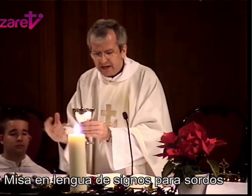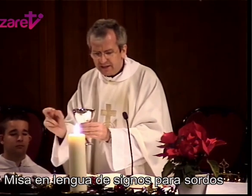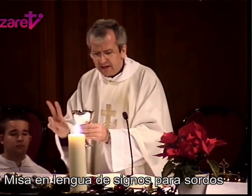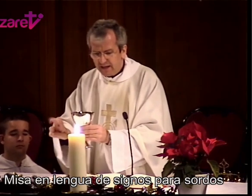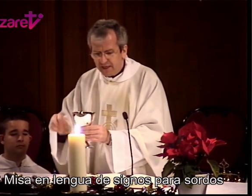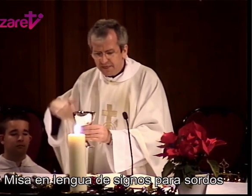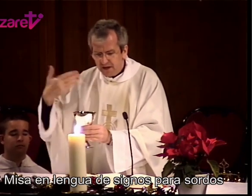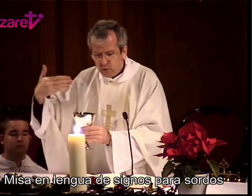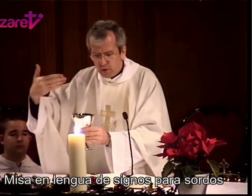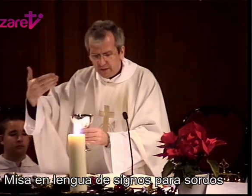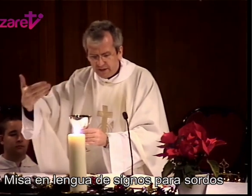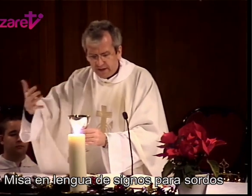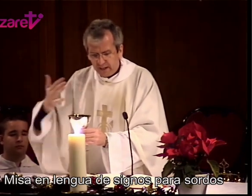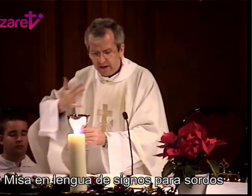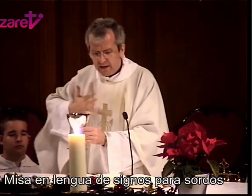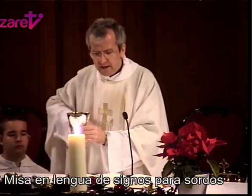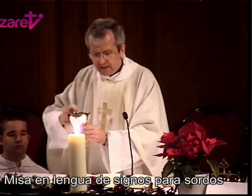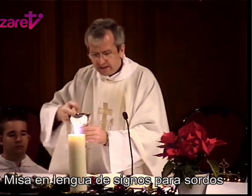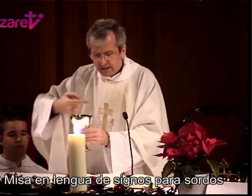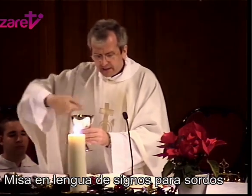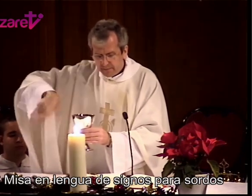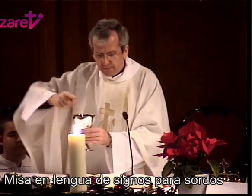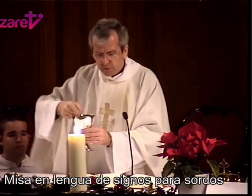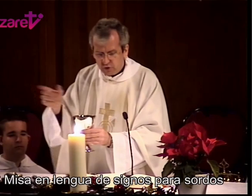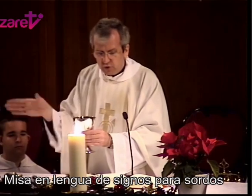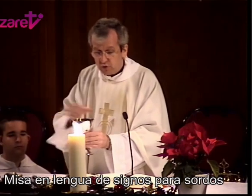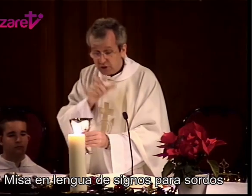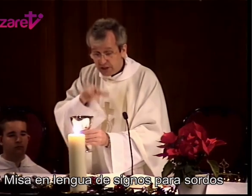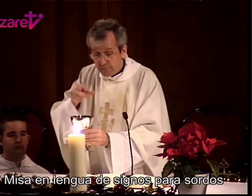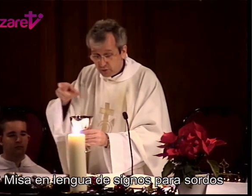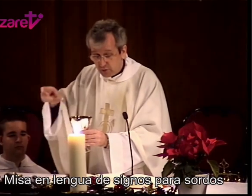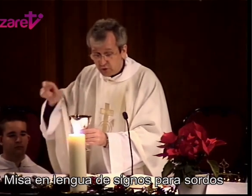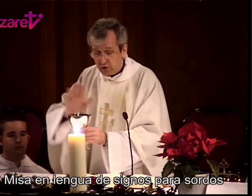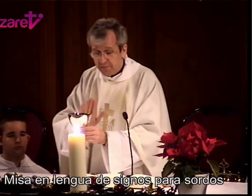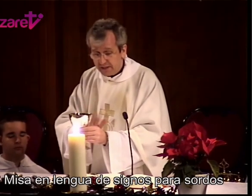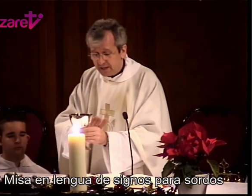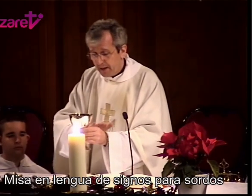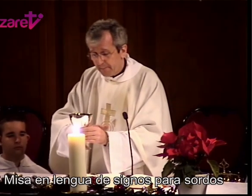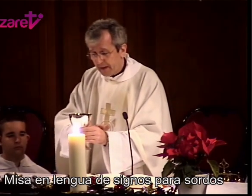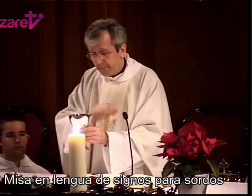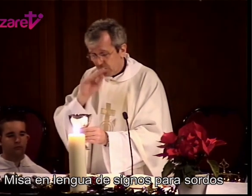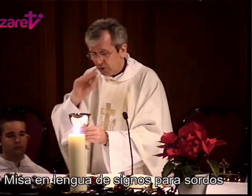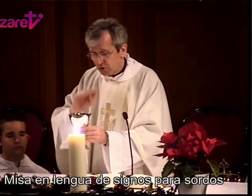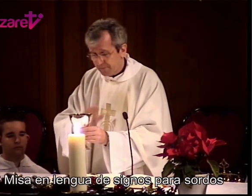de la alianza nueva y eterna, que será derramada por vosotros y por todos los hombres para el perdón de los